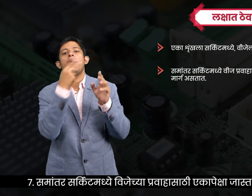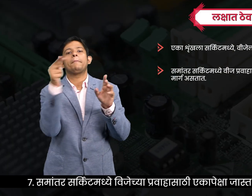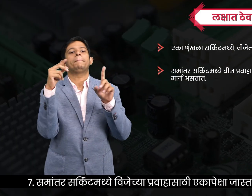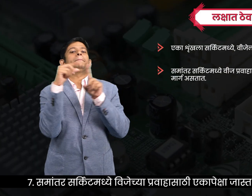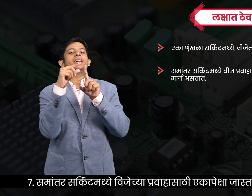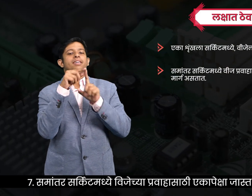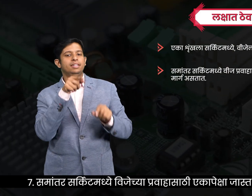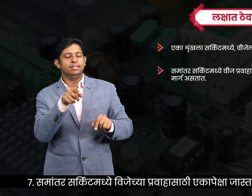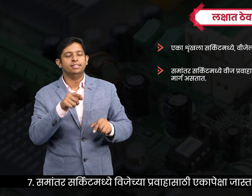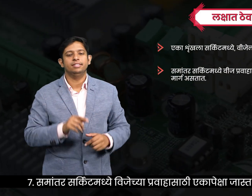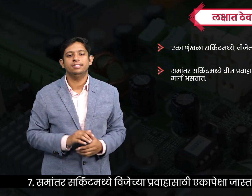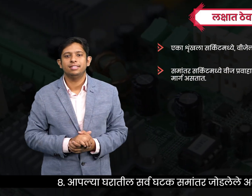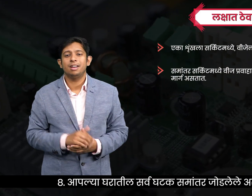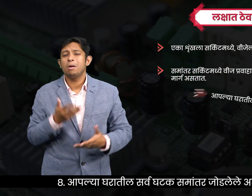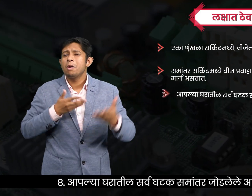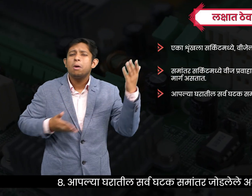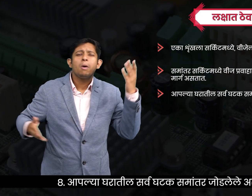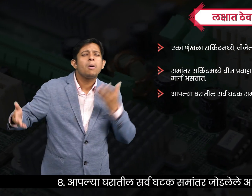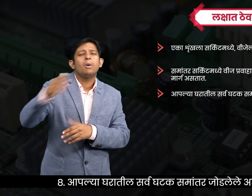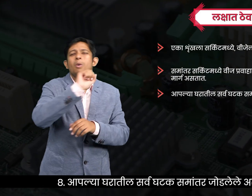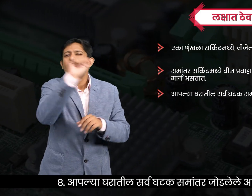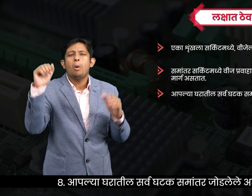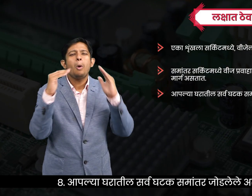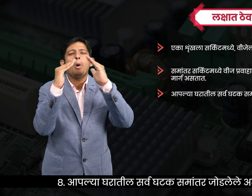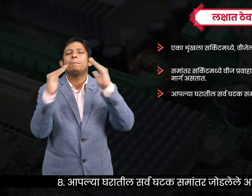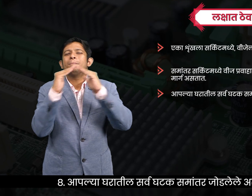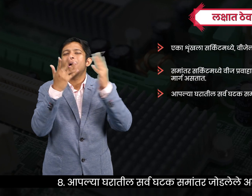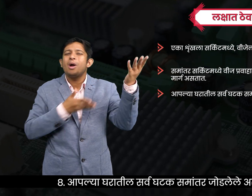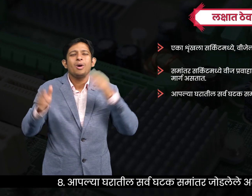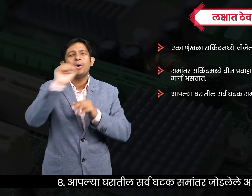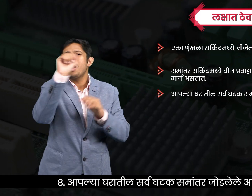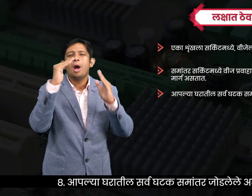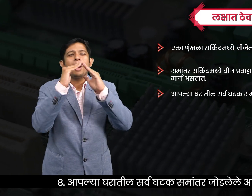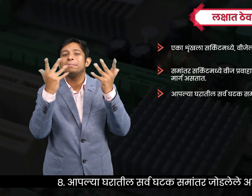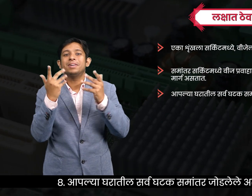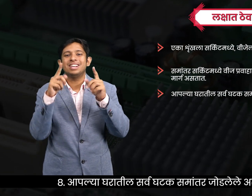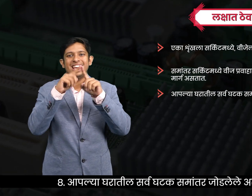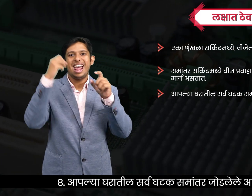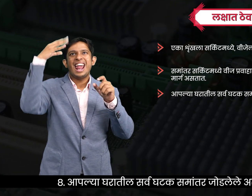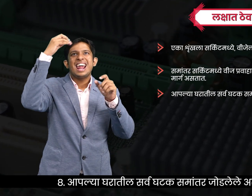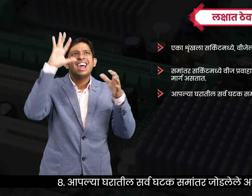आपल्या घरातील सर्व घटक समांतर जोडलेले असतात.